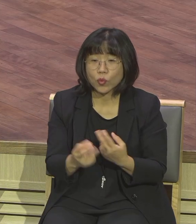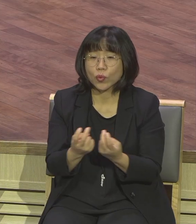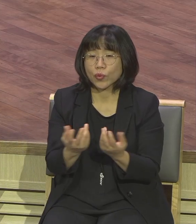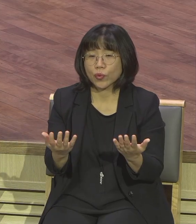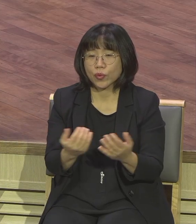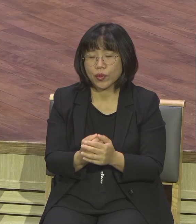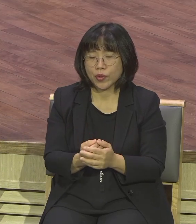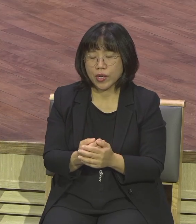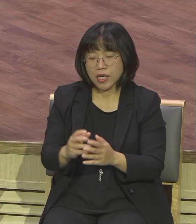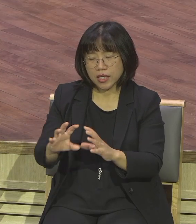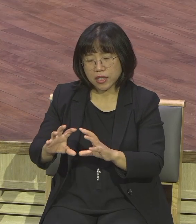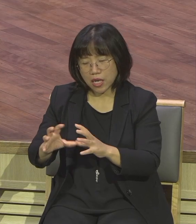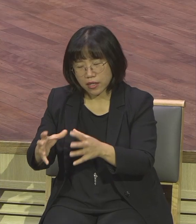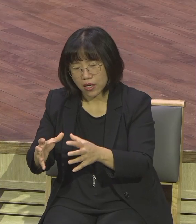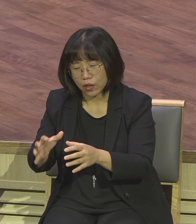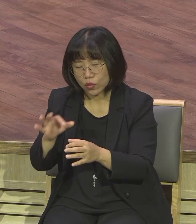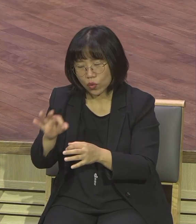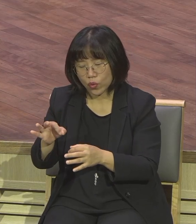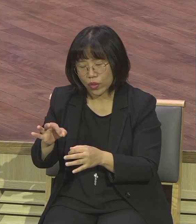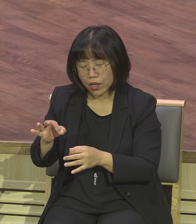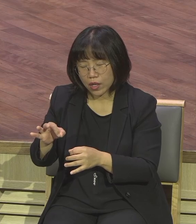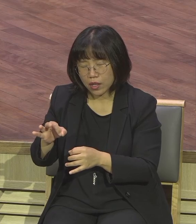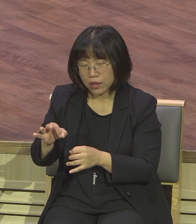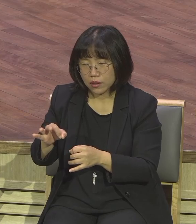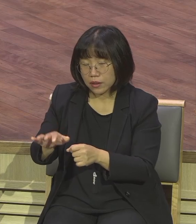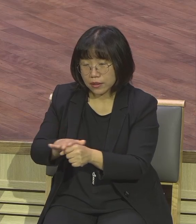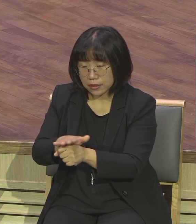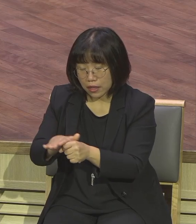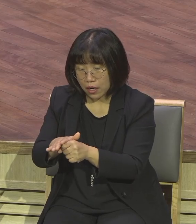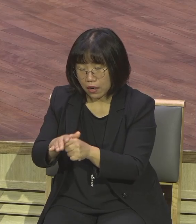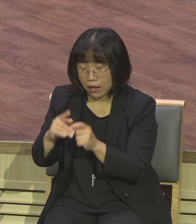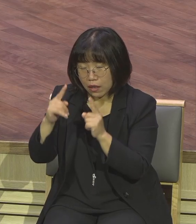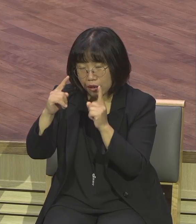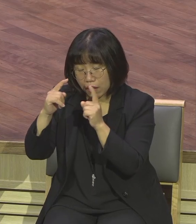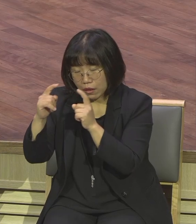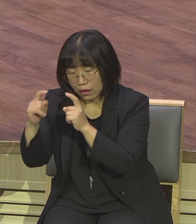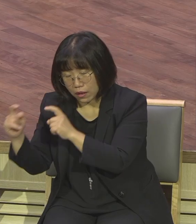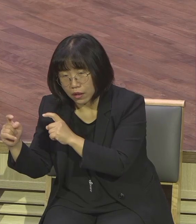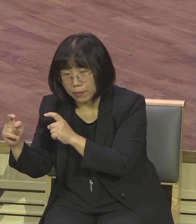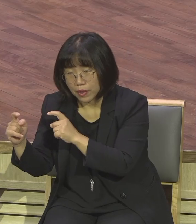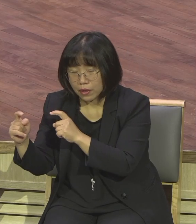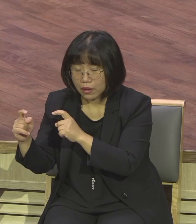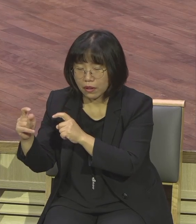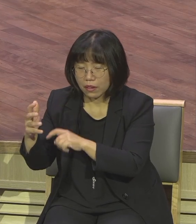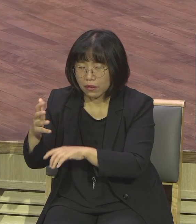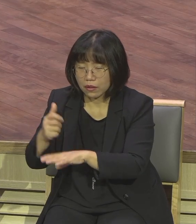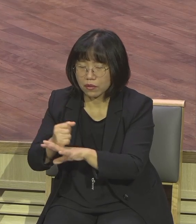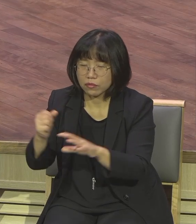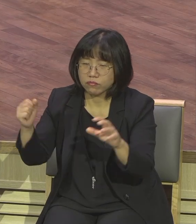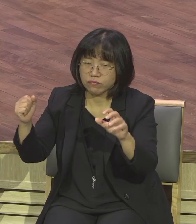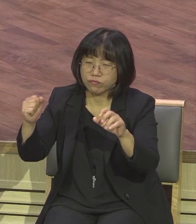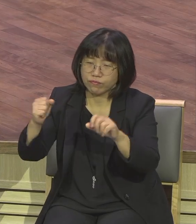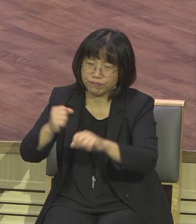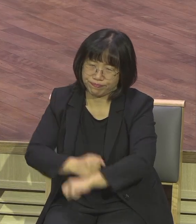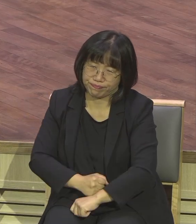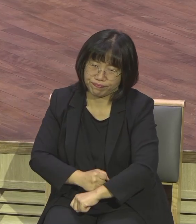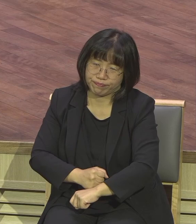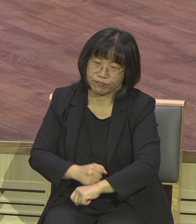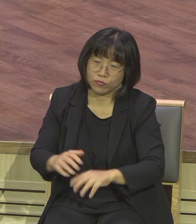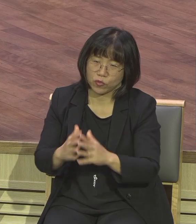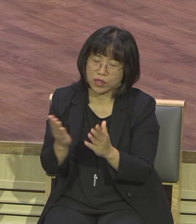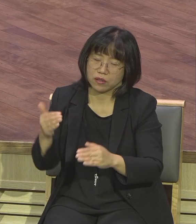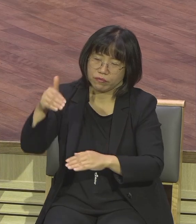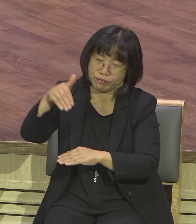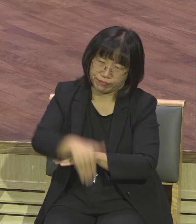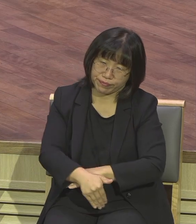세상을 사랑하고 도를 사랑하고 이렇게 막 세상적으로 나가면 그것이 막 되는 것 같아도 이럴 때 확 무너져버려요. 그냥.